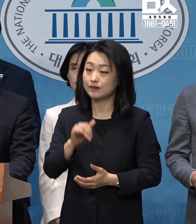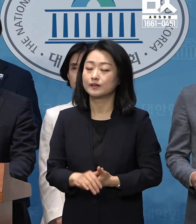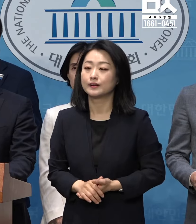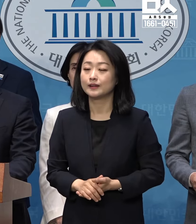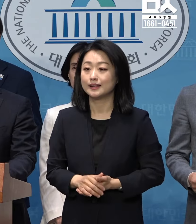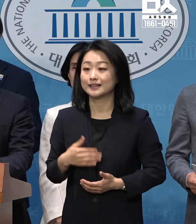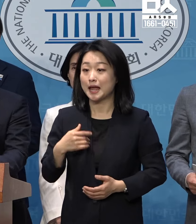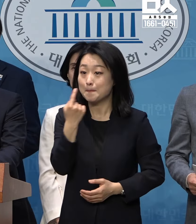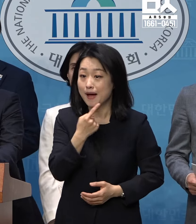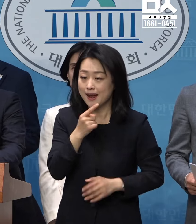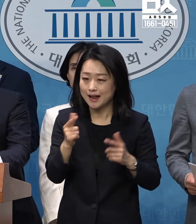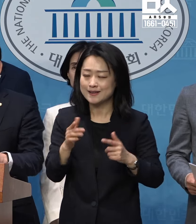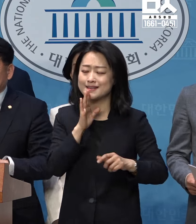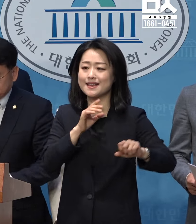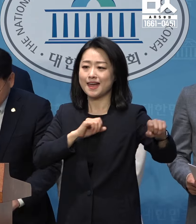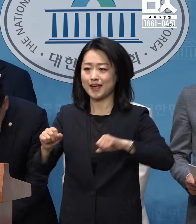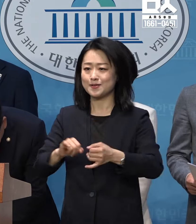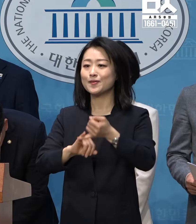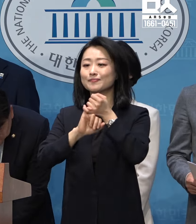말보다 행동하겠습니다.